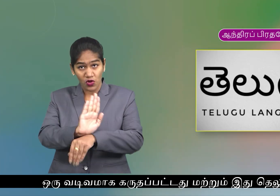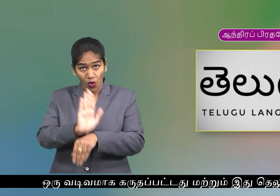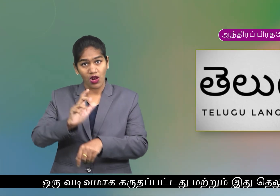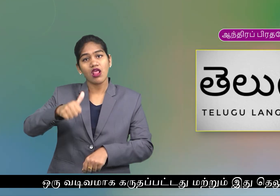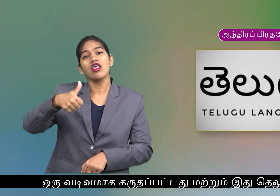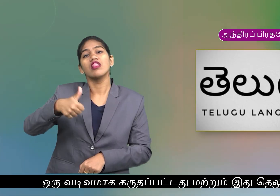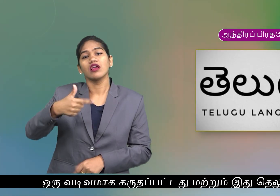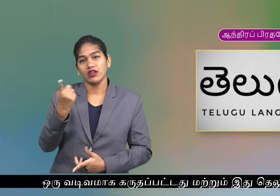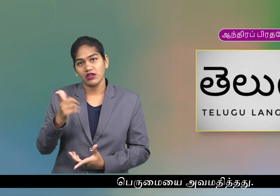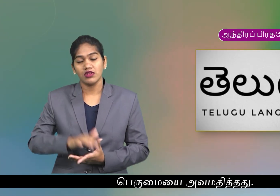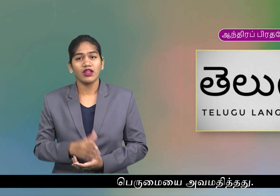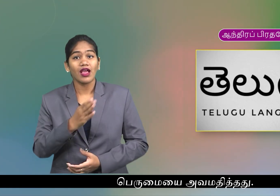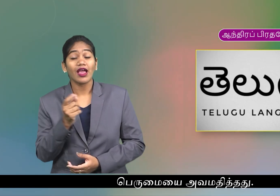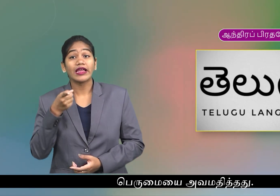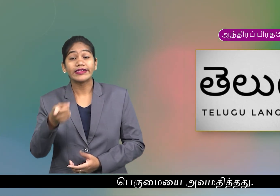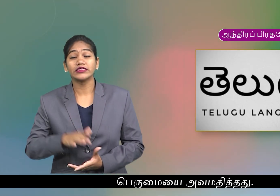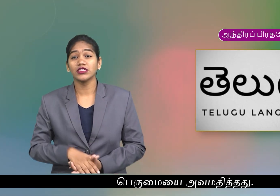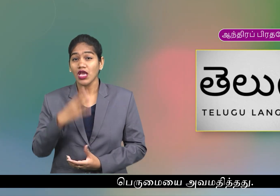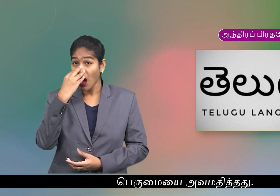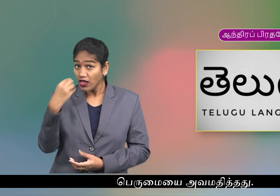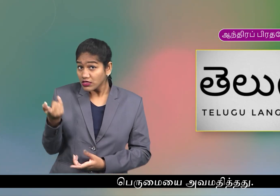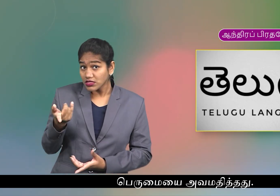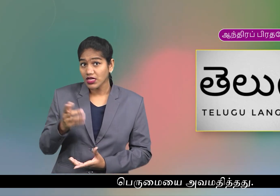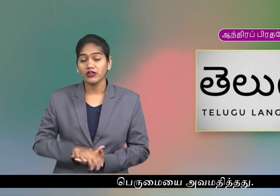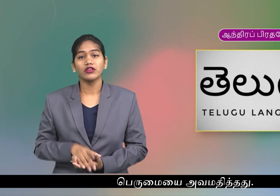தெலுங்கு மக்களின் பெருமையை அவமதித்தது.